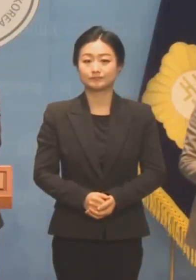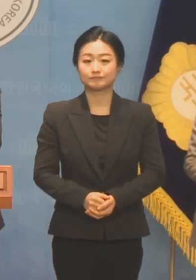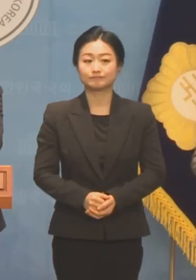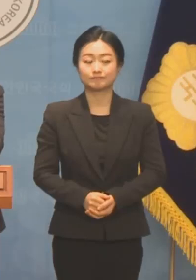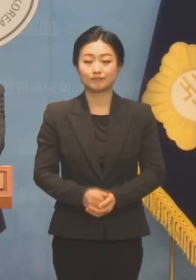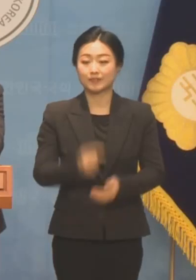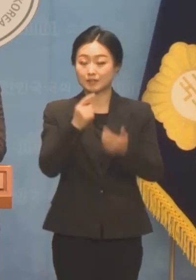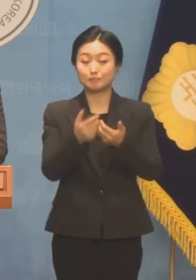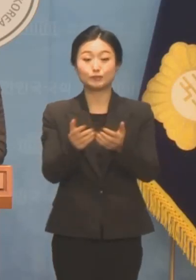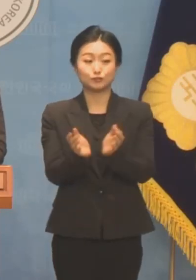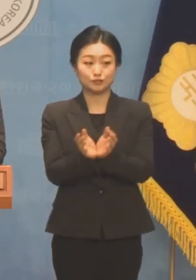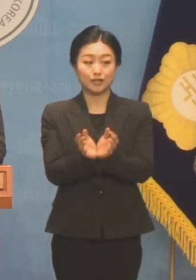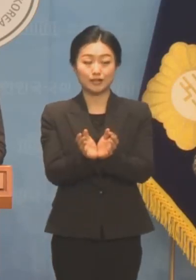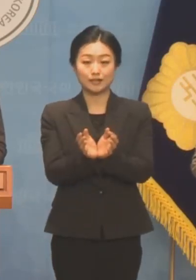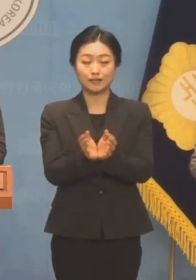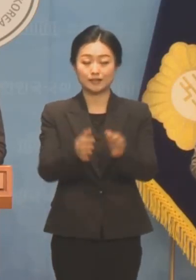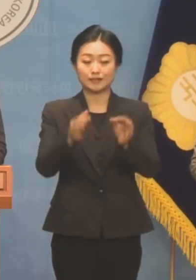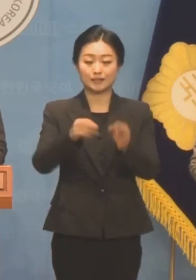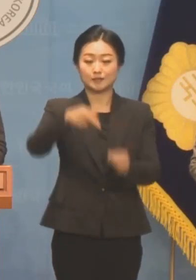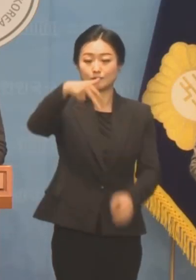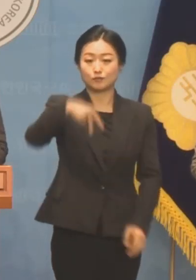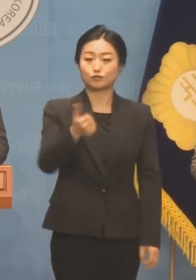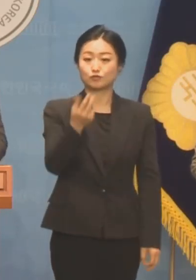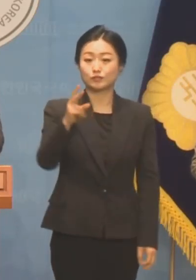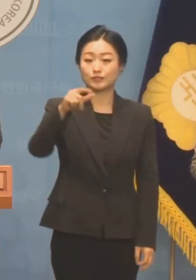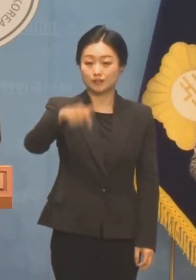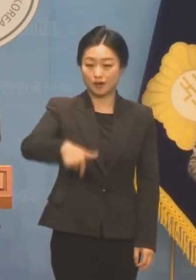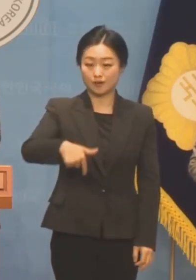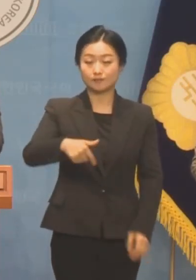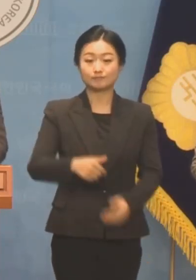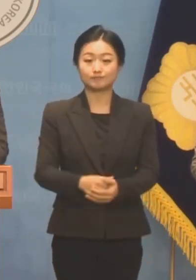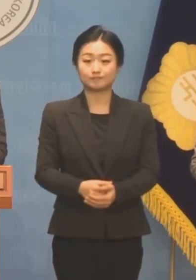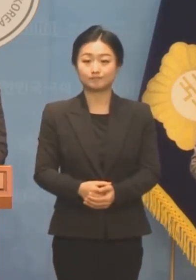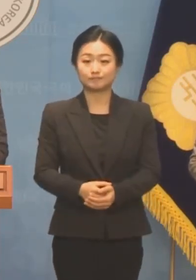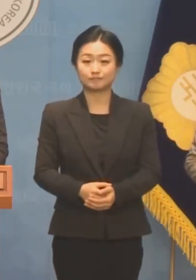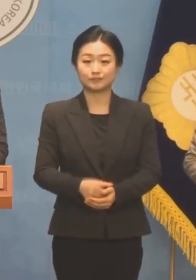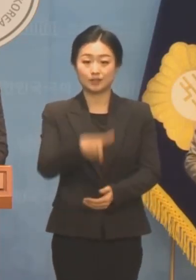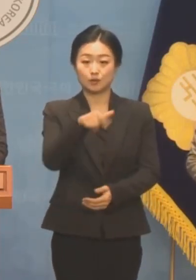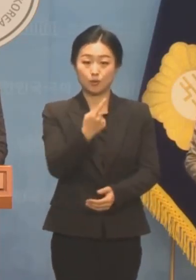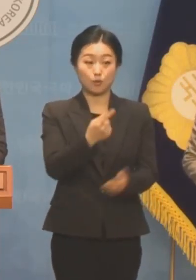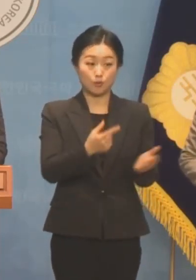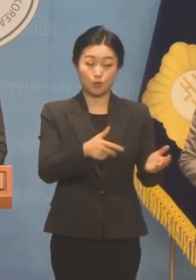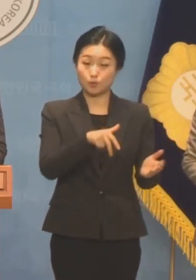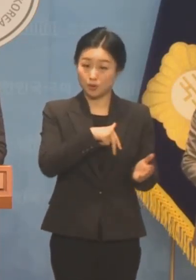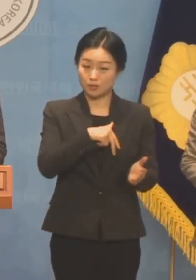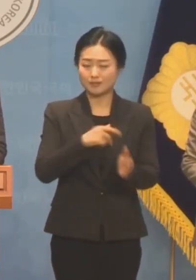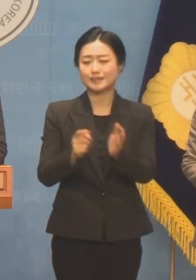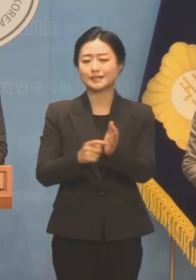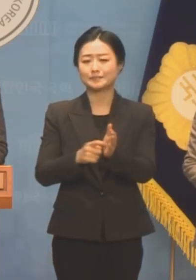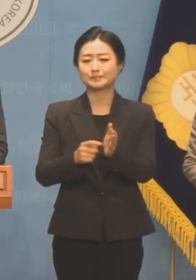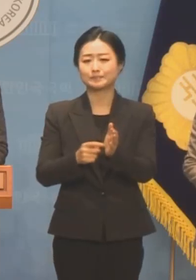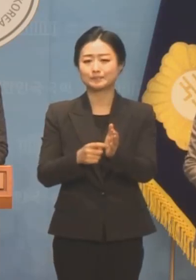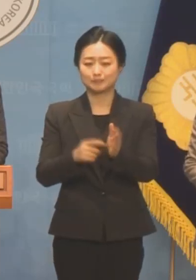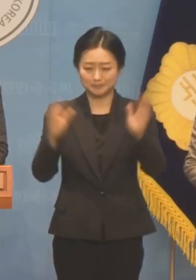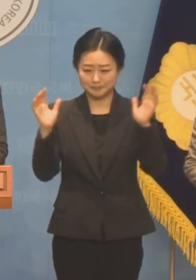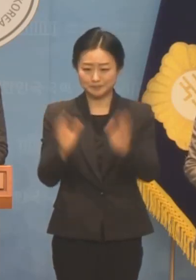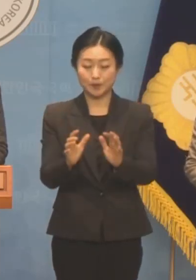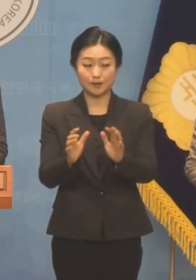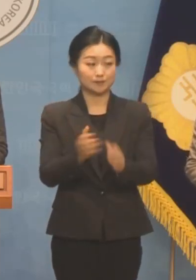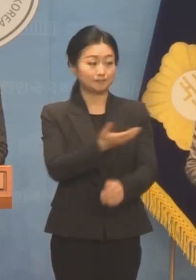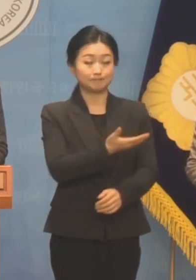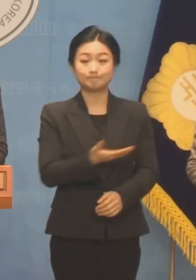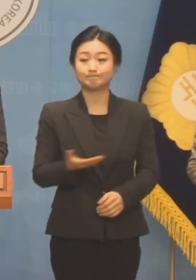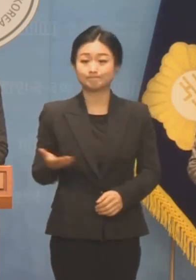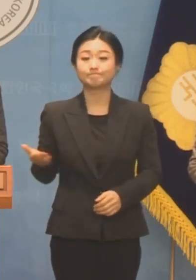예, 더불어민주당 김준혁입니다. 우리 고민정 의원님께서 이렇게 긴급 기자회견을 우리 야당